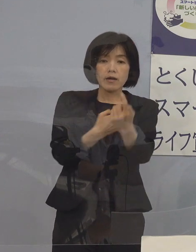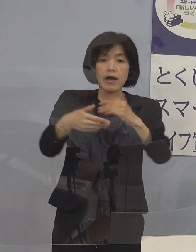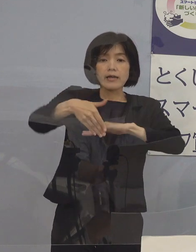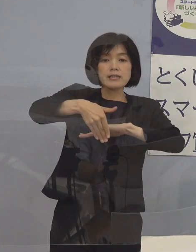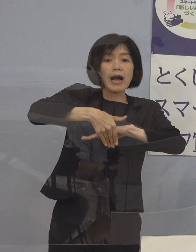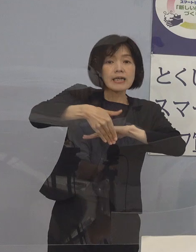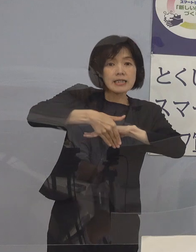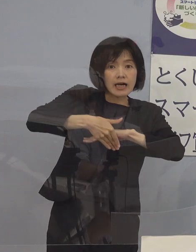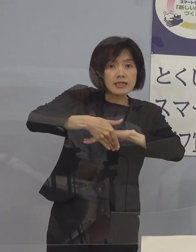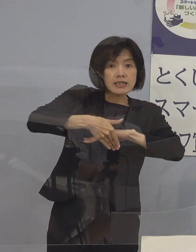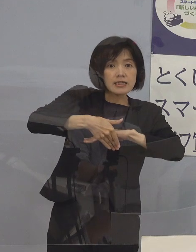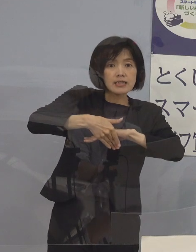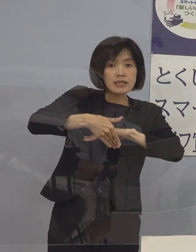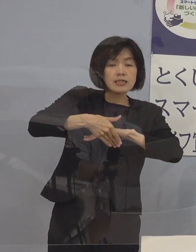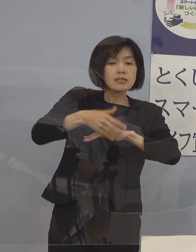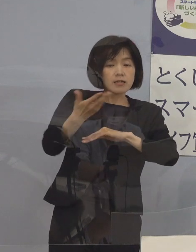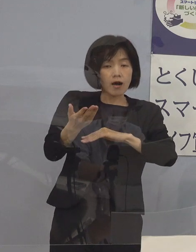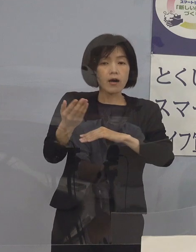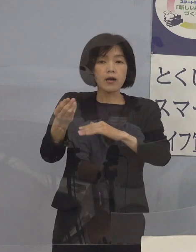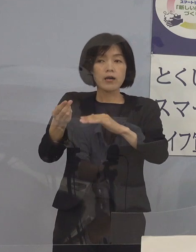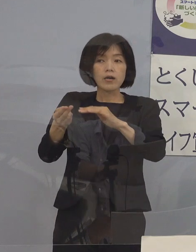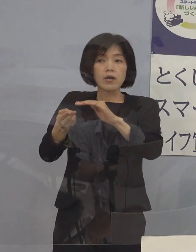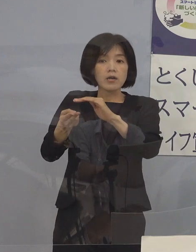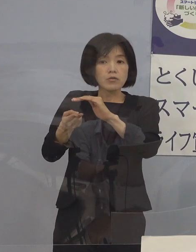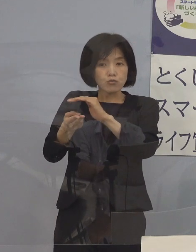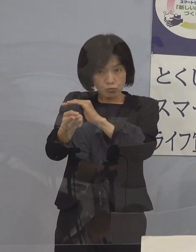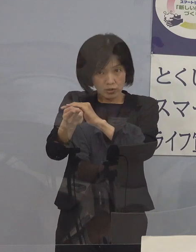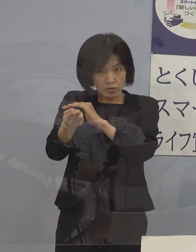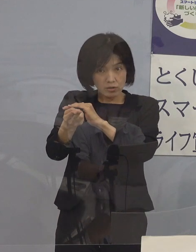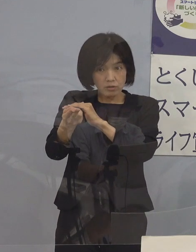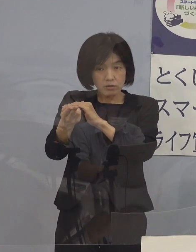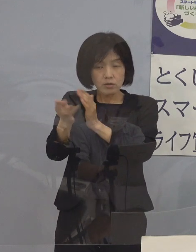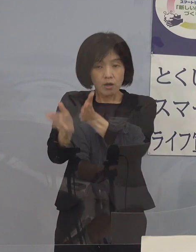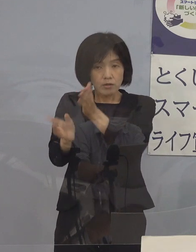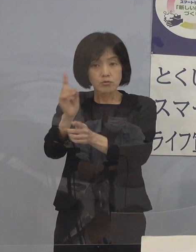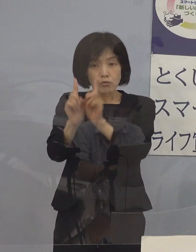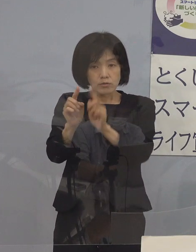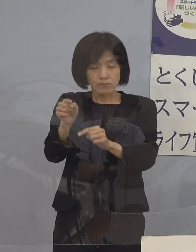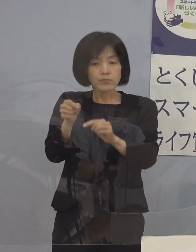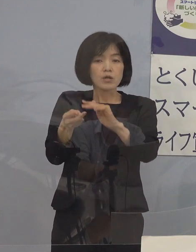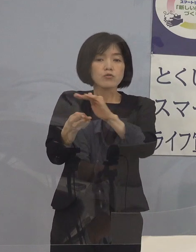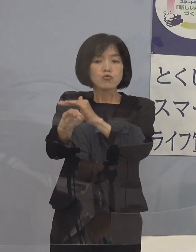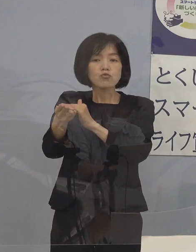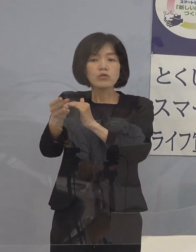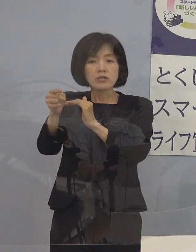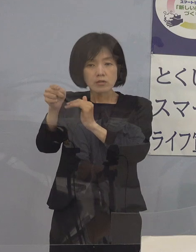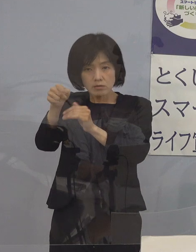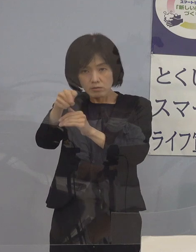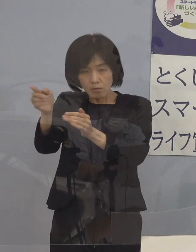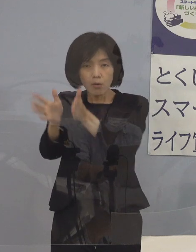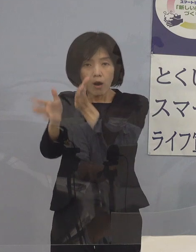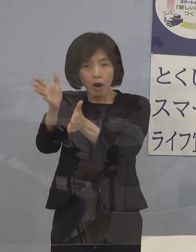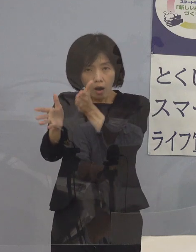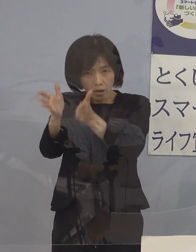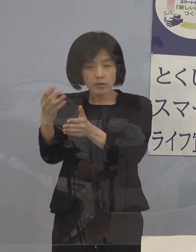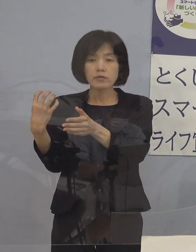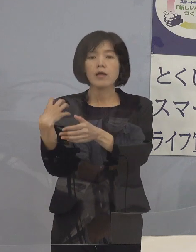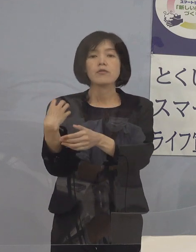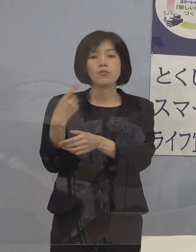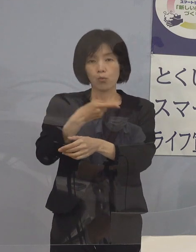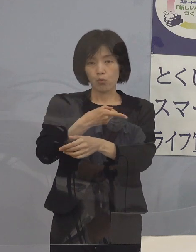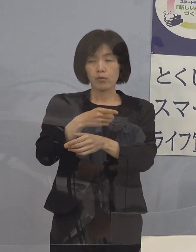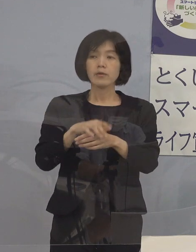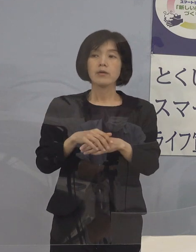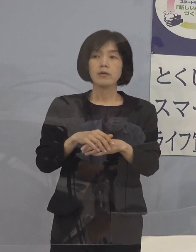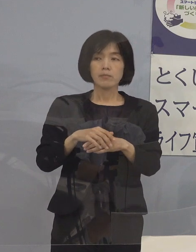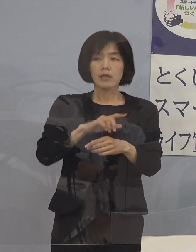院の看護師です。 はい、病棟看護師。 病棟ということは入院看護 師。入院です。 でこの場合その、まあ、い